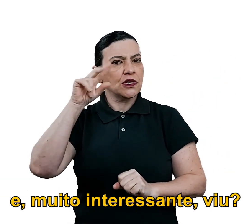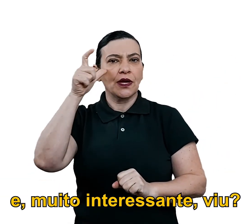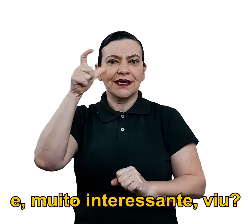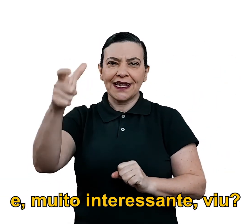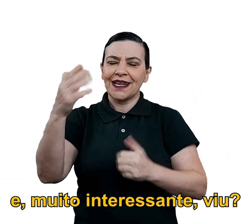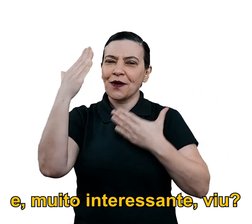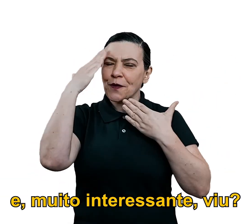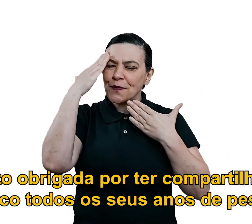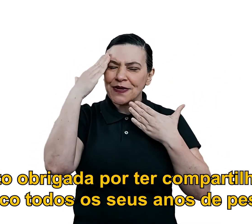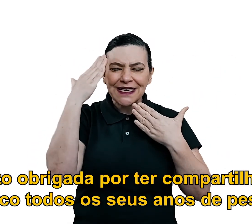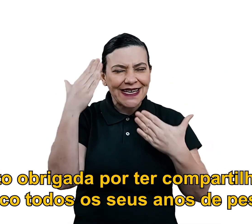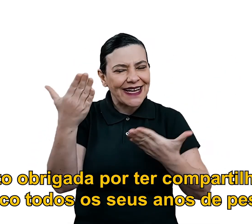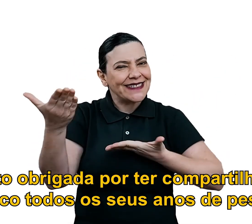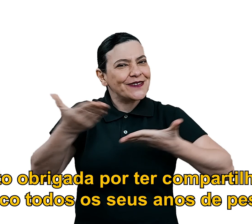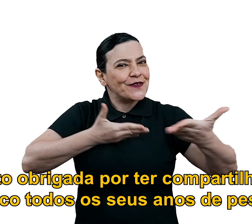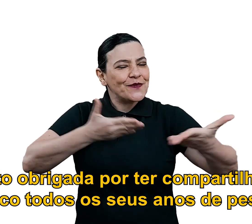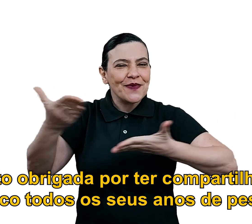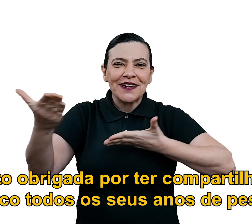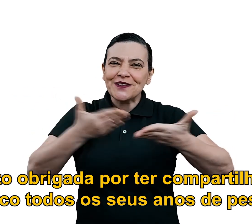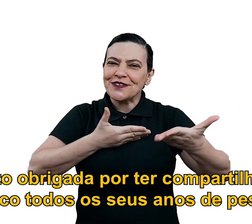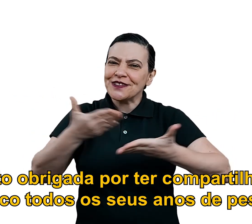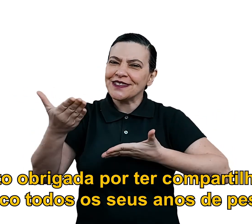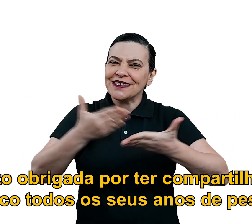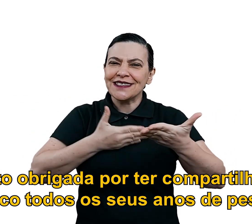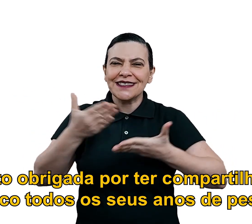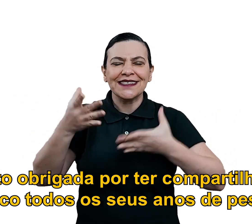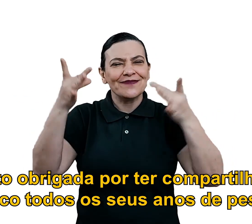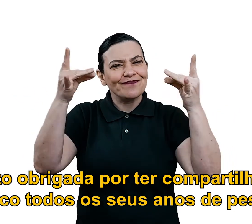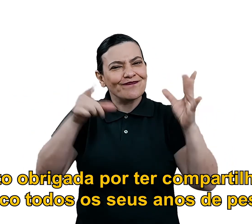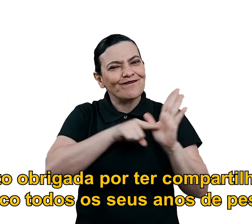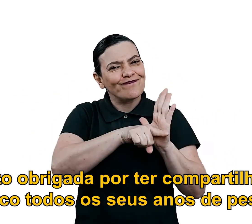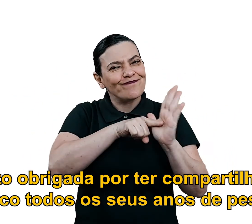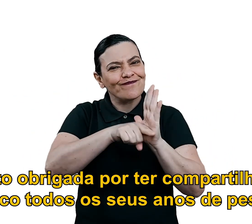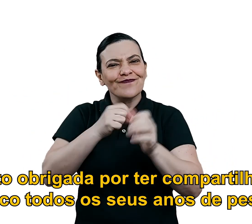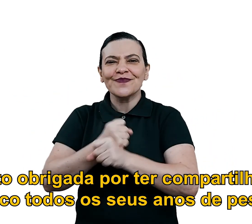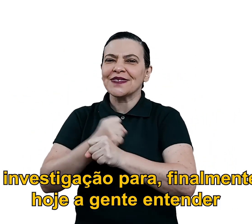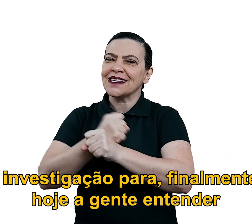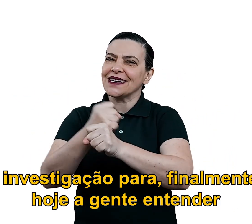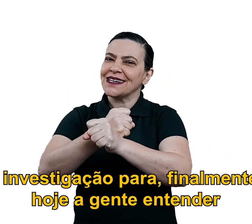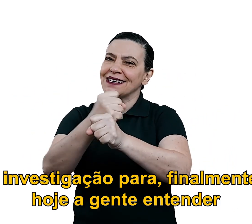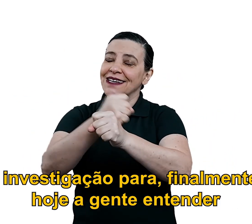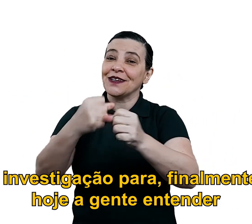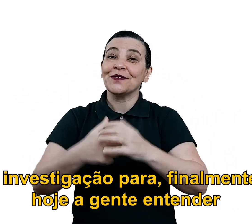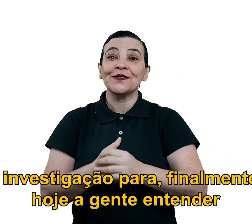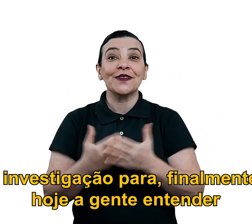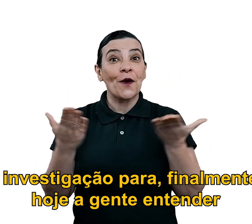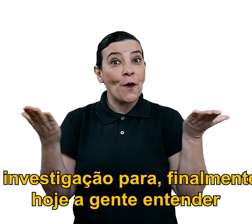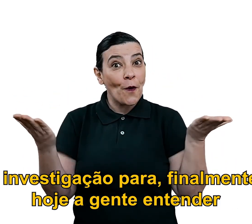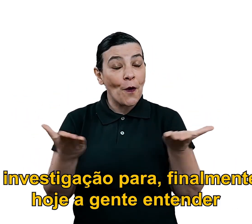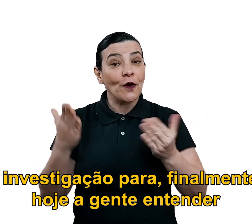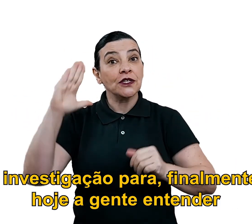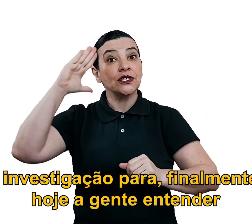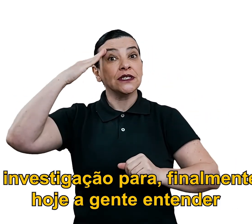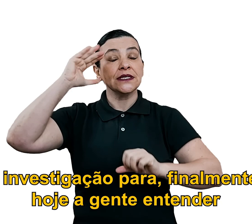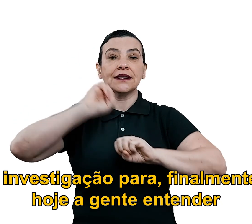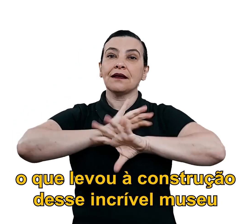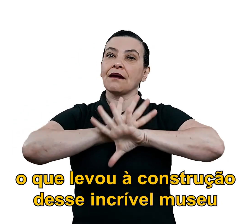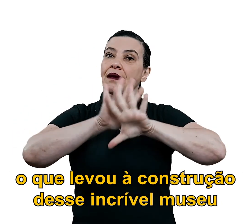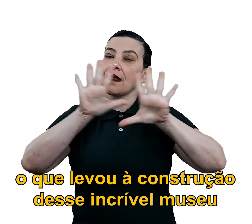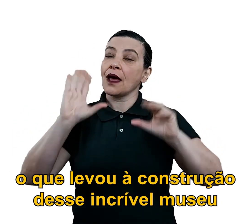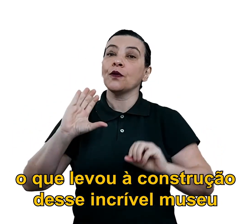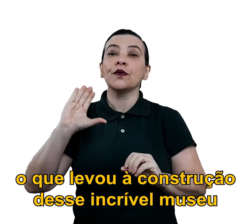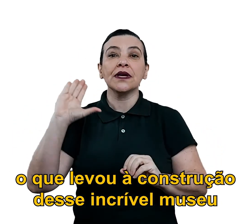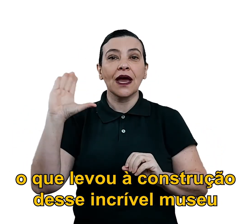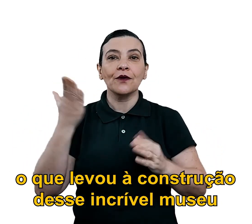muito interessante, viu? Muito obrigada por ter compartilhado conosco todos os seus anos de pesquisa e investigação para finalmente hoje a gente entender o